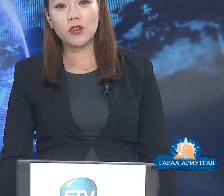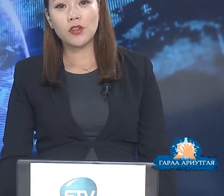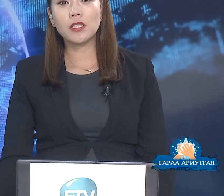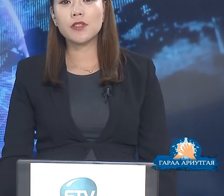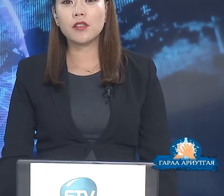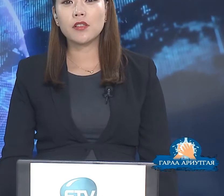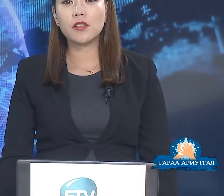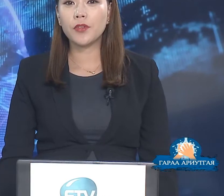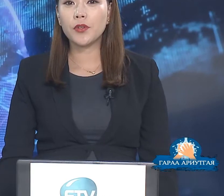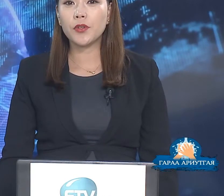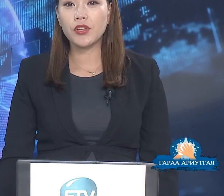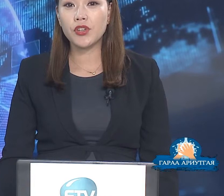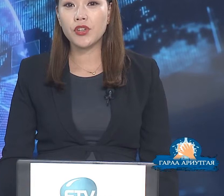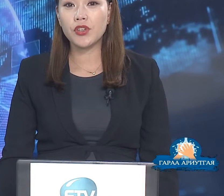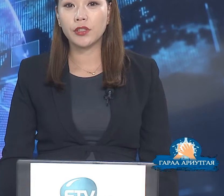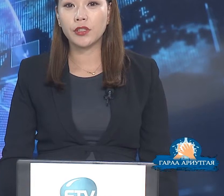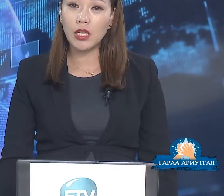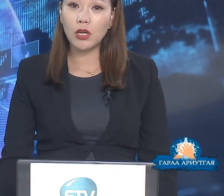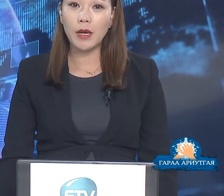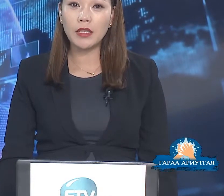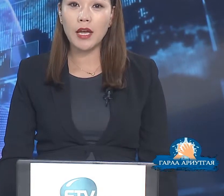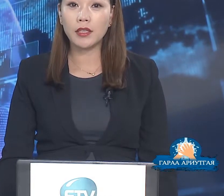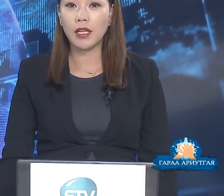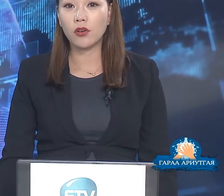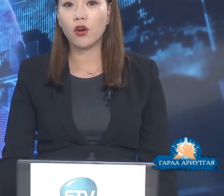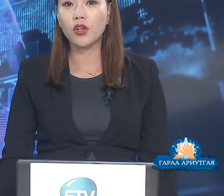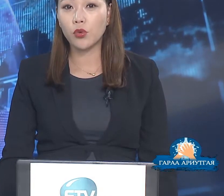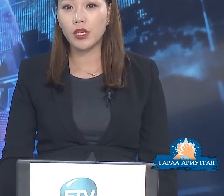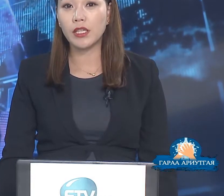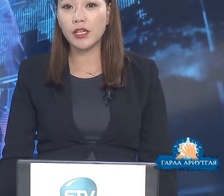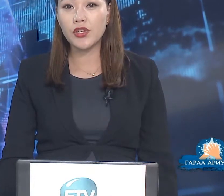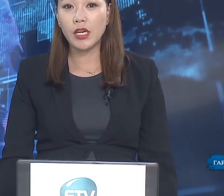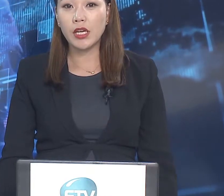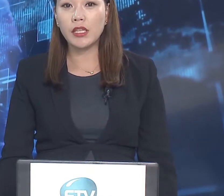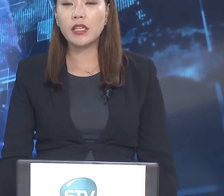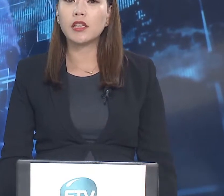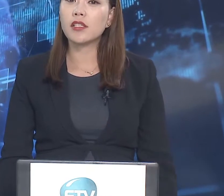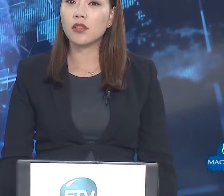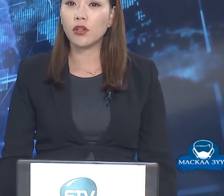སག སྡོ གུག སྡིམ རིན པའི